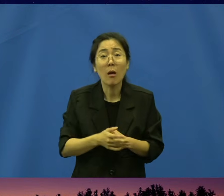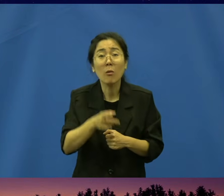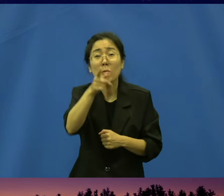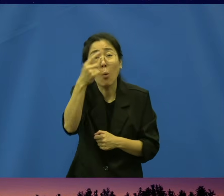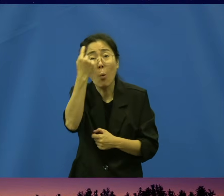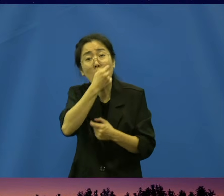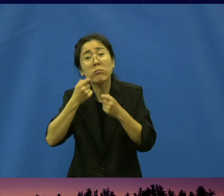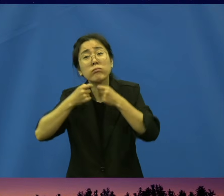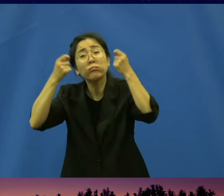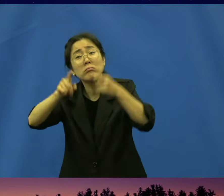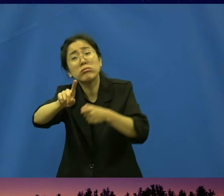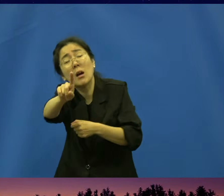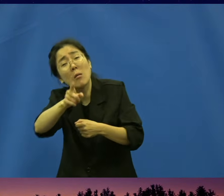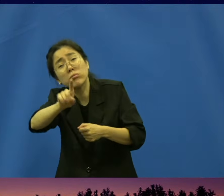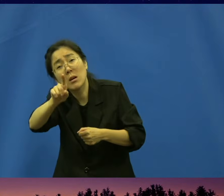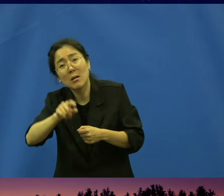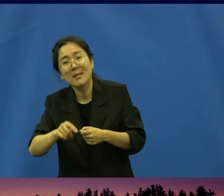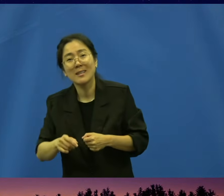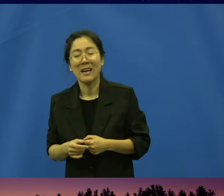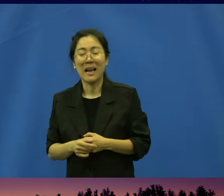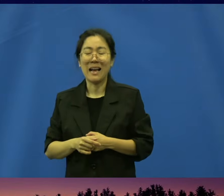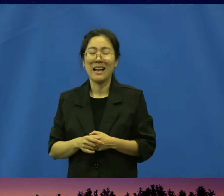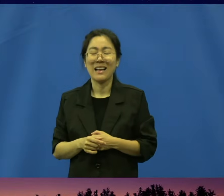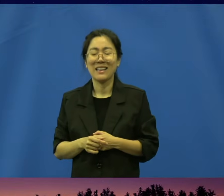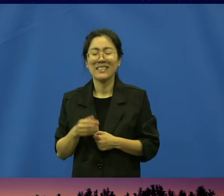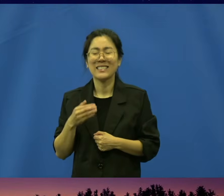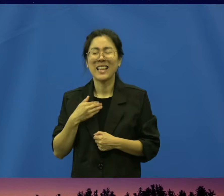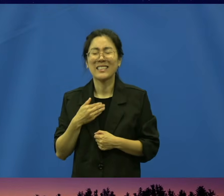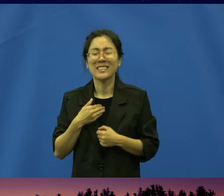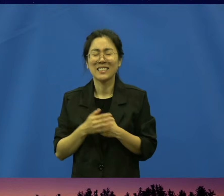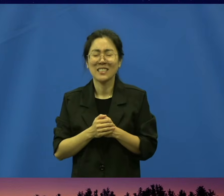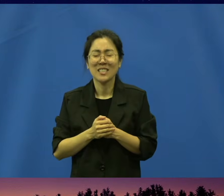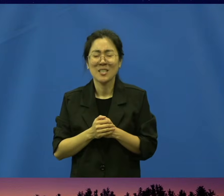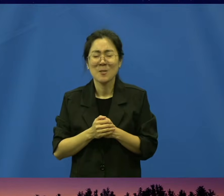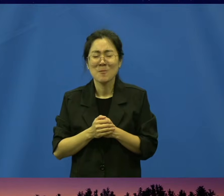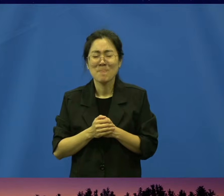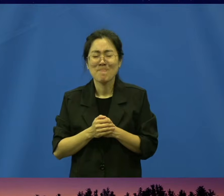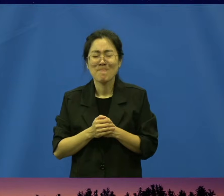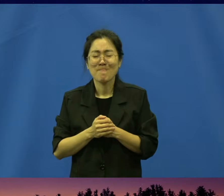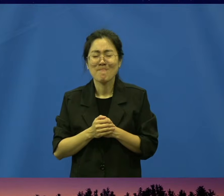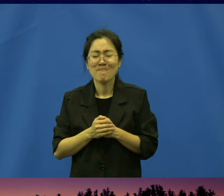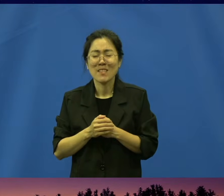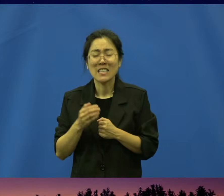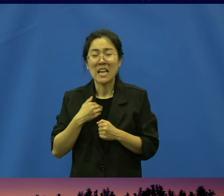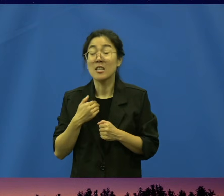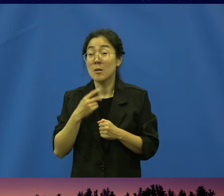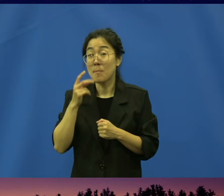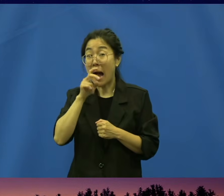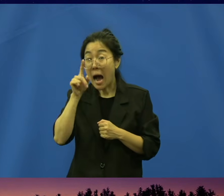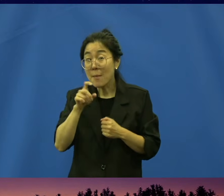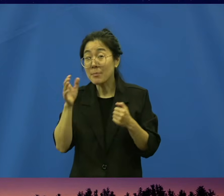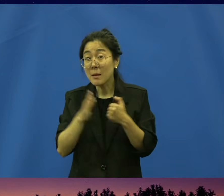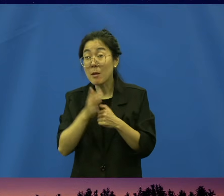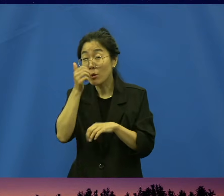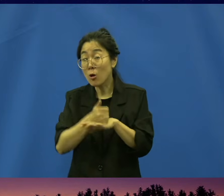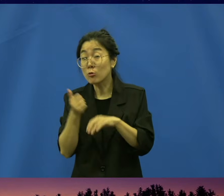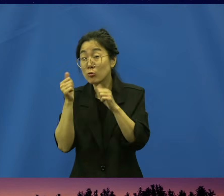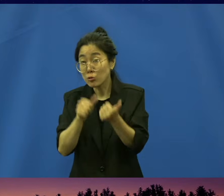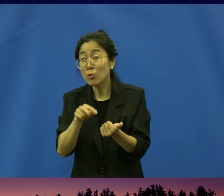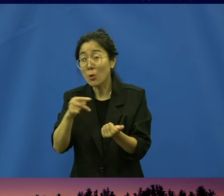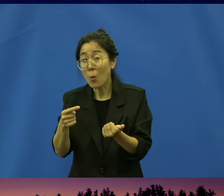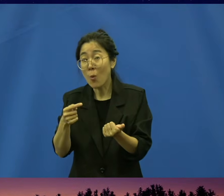안 해주셔도 나는 내가 삶이 끝나면 어디로 갈지 나는 분명히 알아.